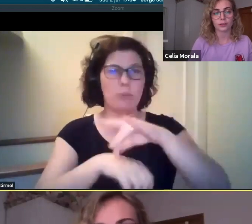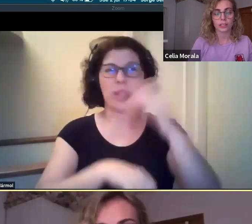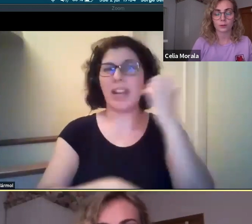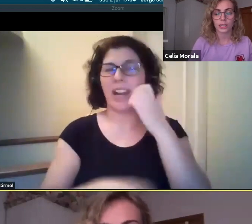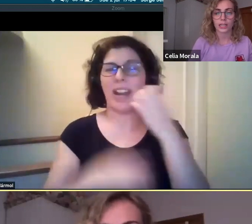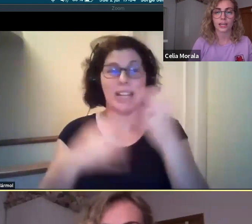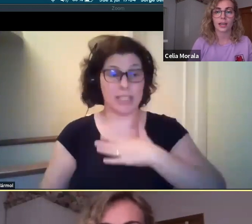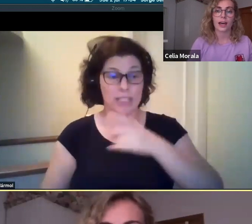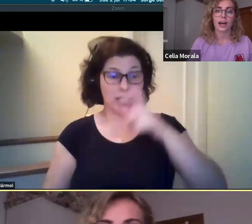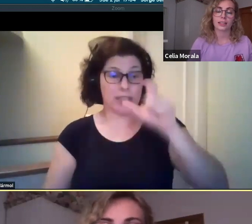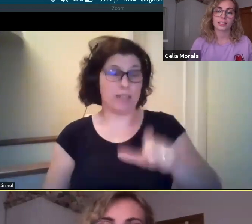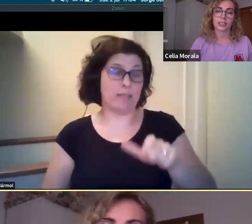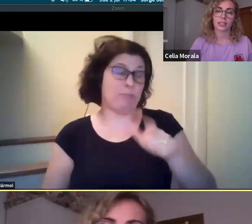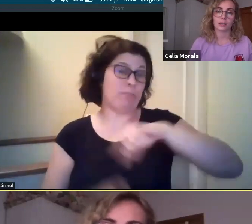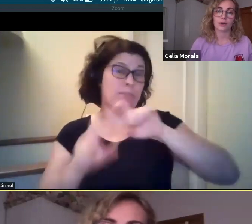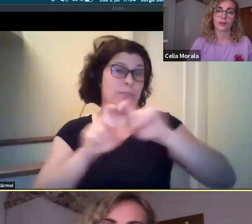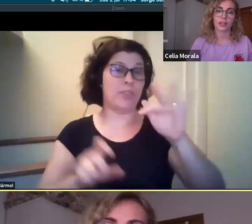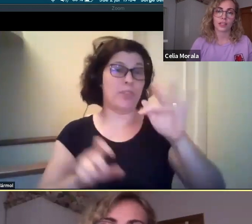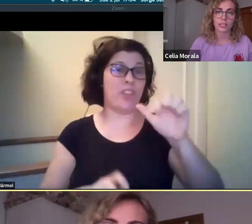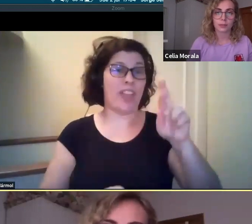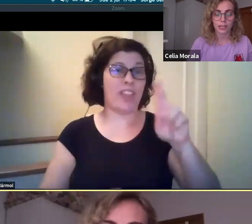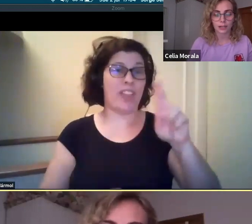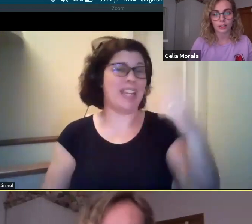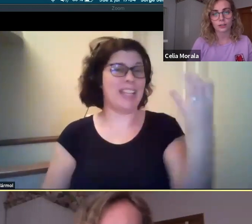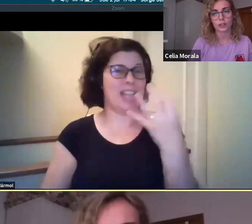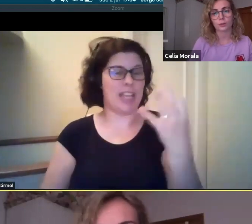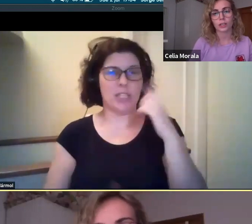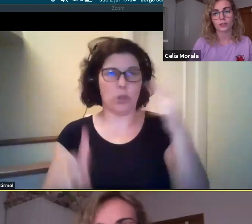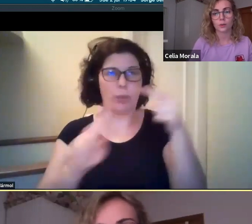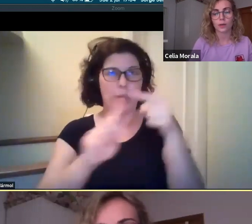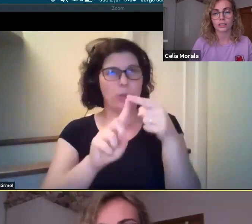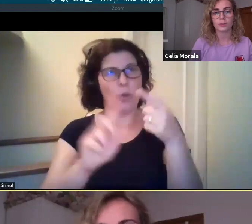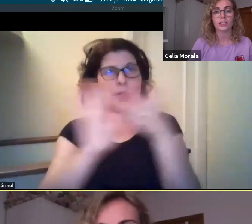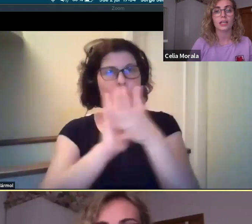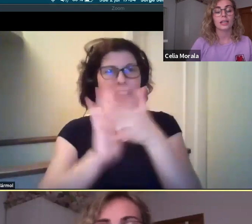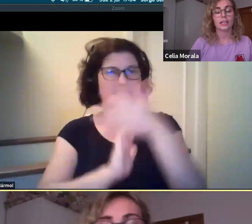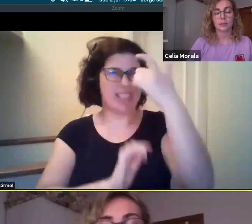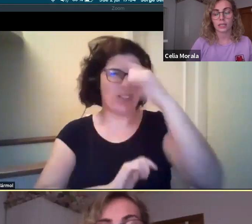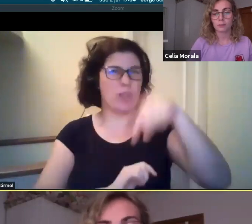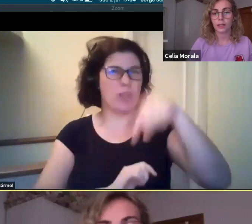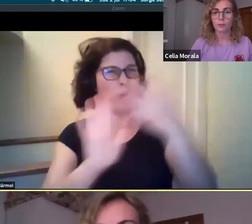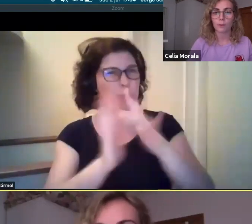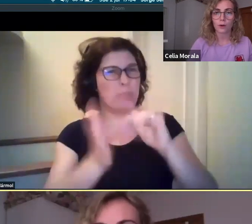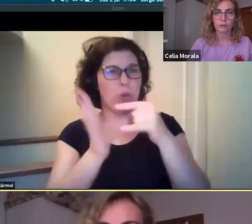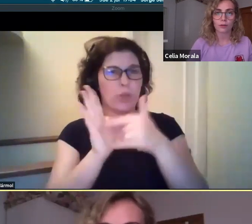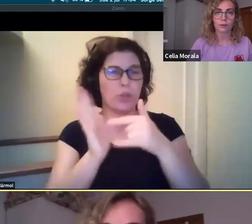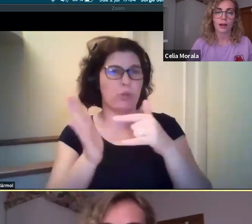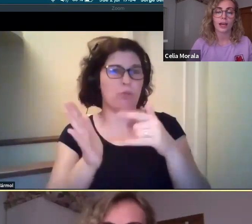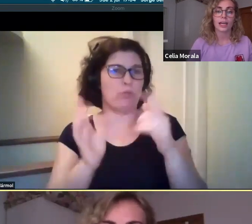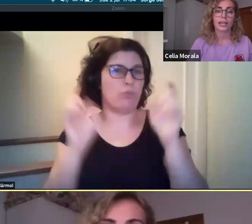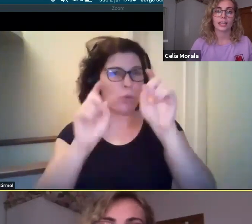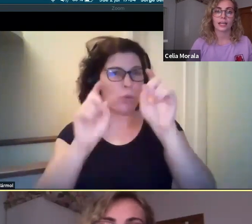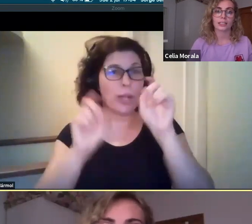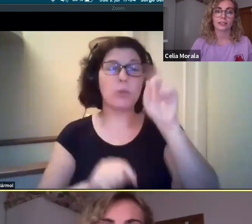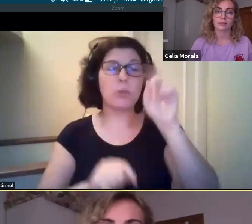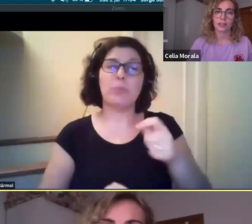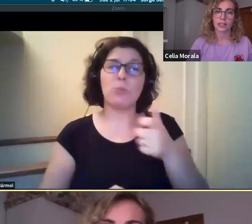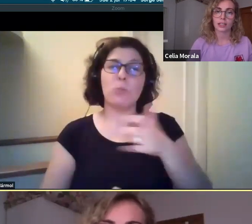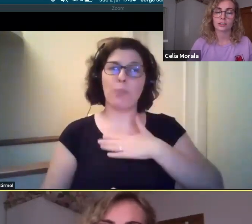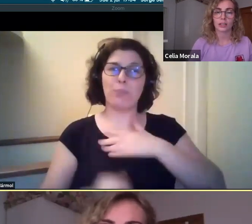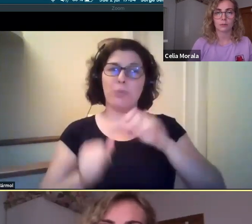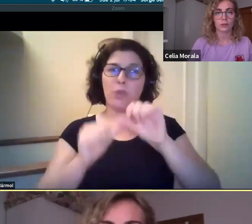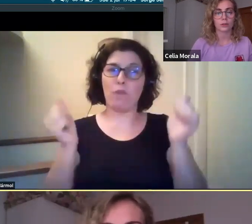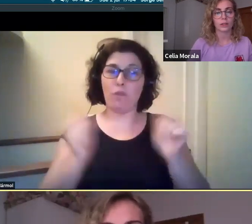poder contextualizar antes de proceder a explicar lo que son los proyectos educativos, y también explicar un poco la forma en la que desde